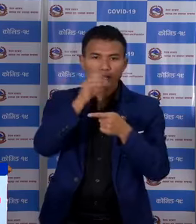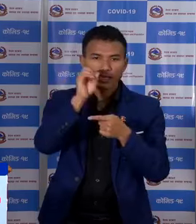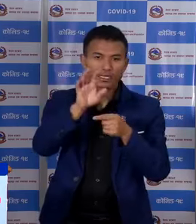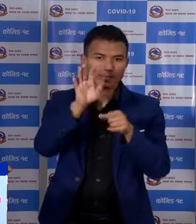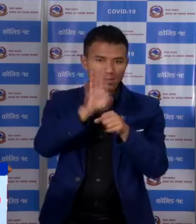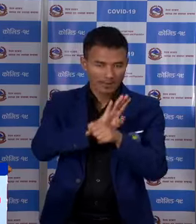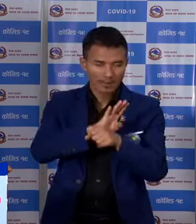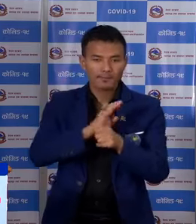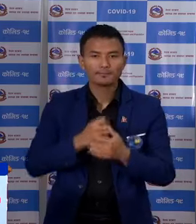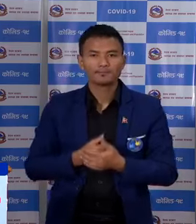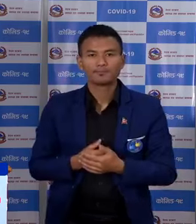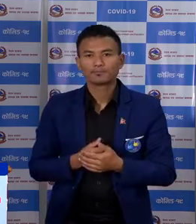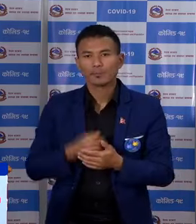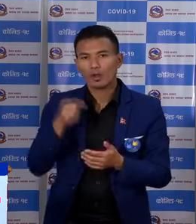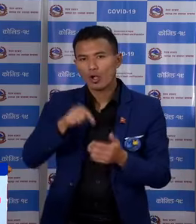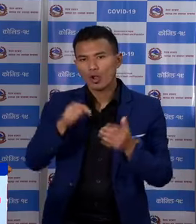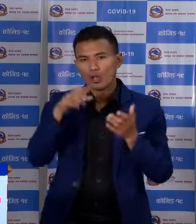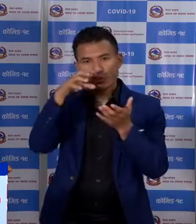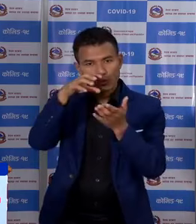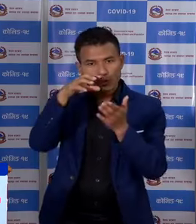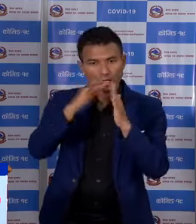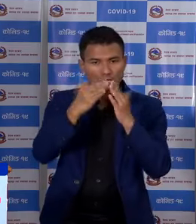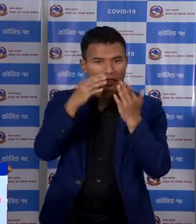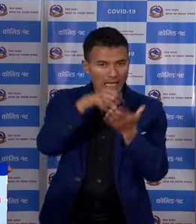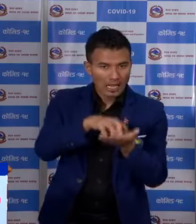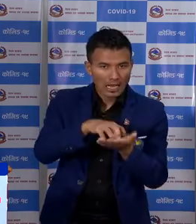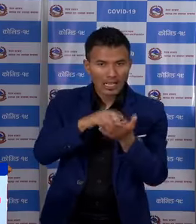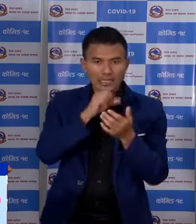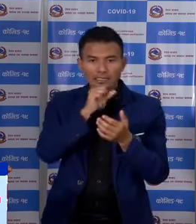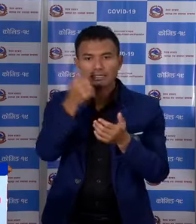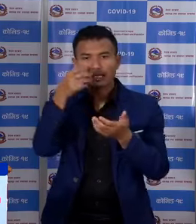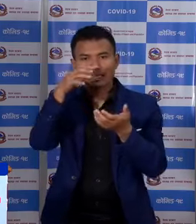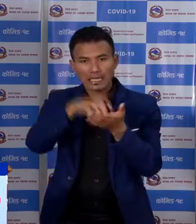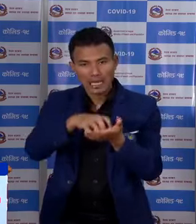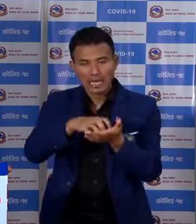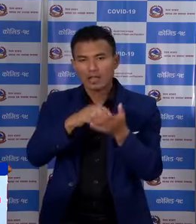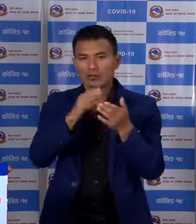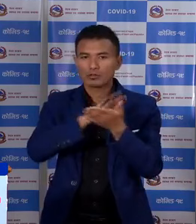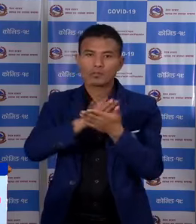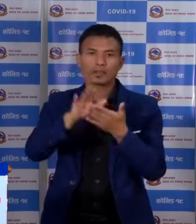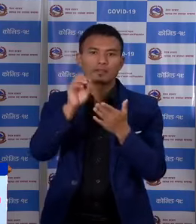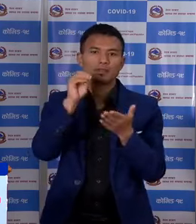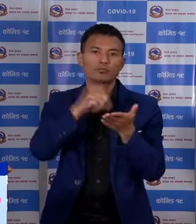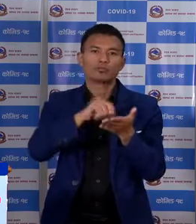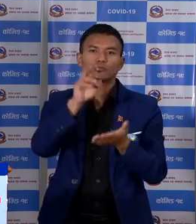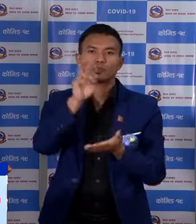દિદા